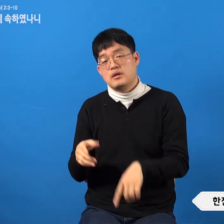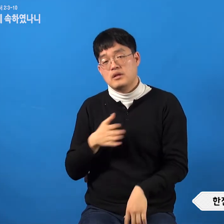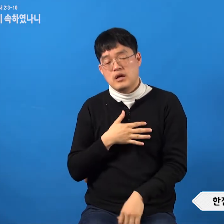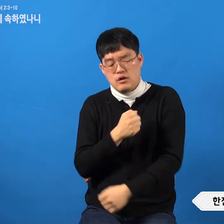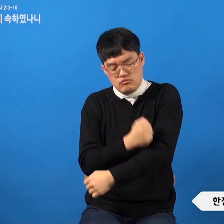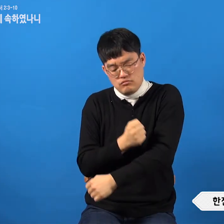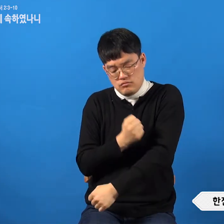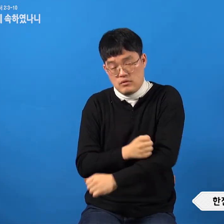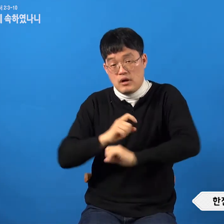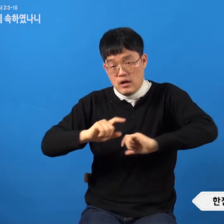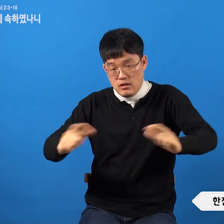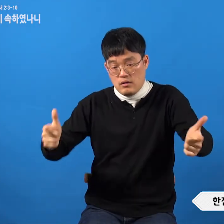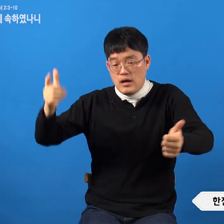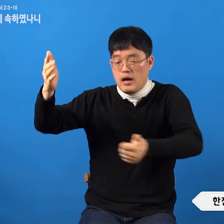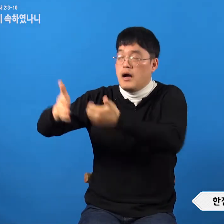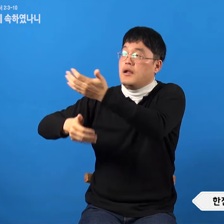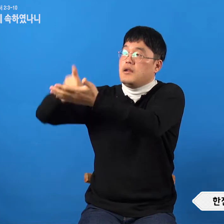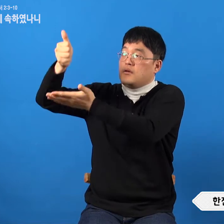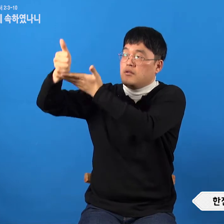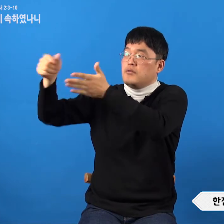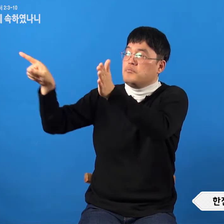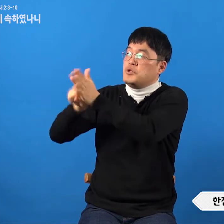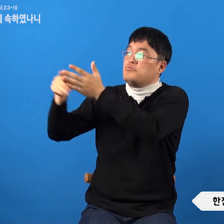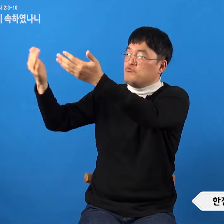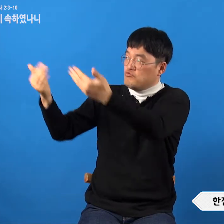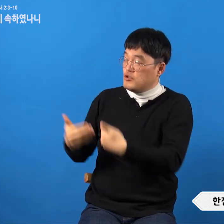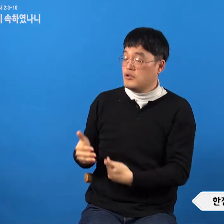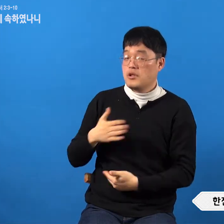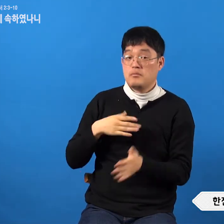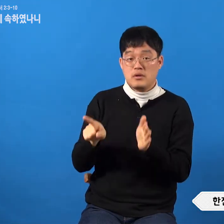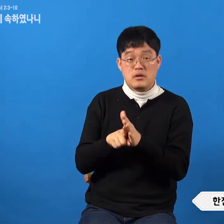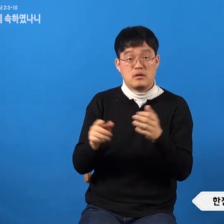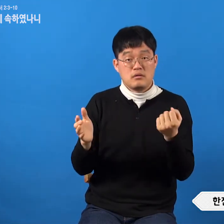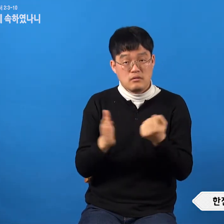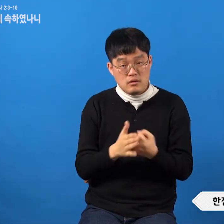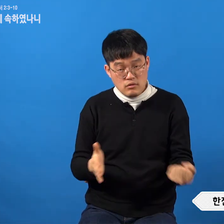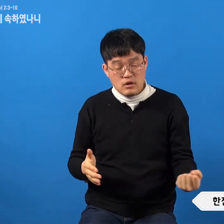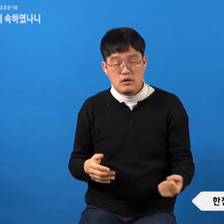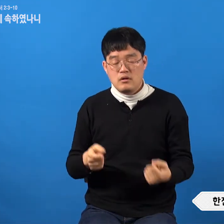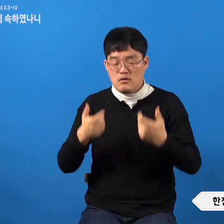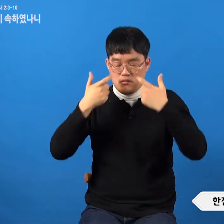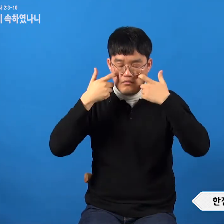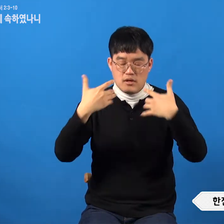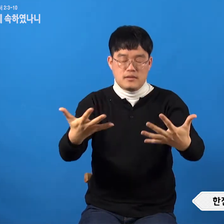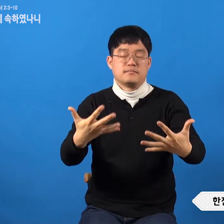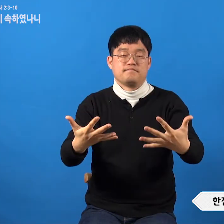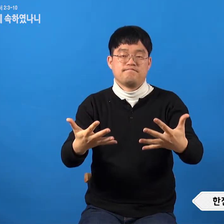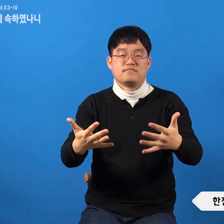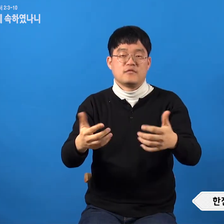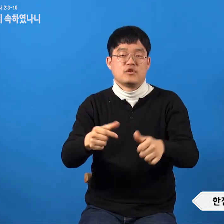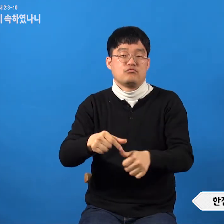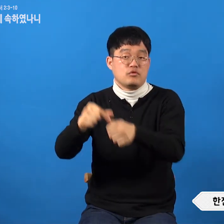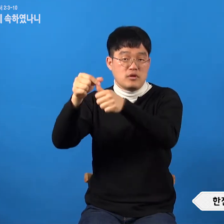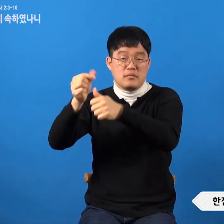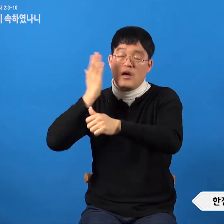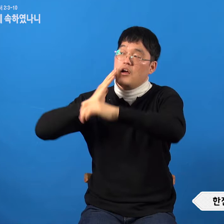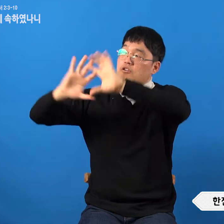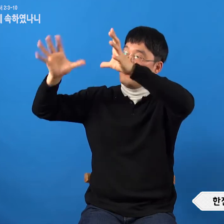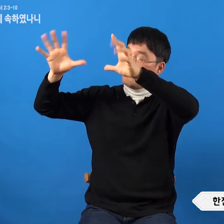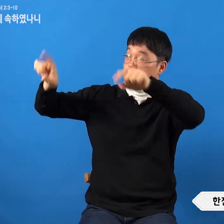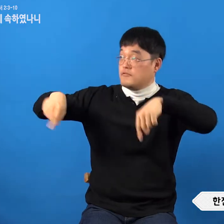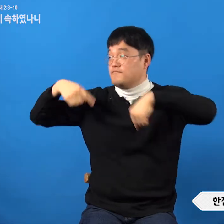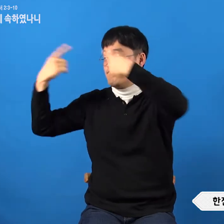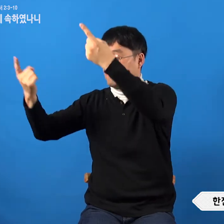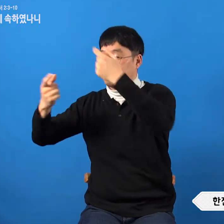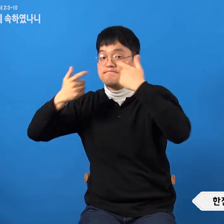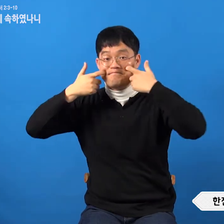공로가 되는 것이 아니라 하나님께서 믿게 해주셔서 믿은 것이기 때문에 그래서 이것은 확실합니다. 천국 가는 것은 확실합니다.